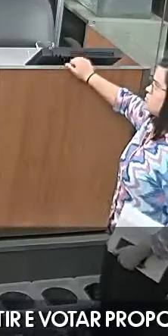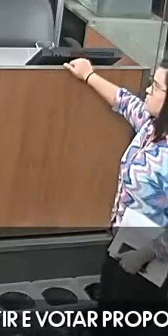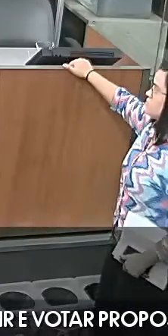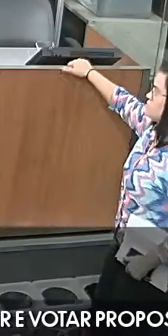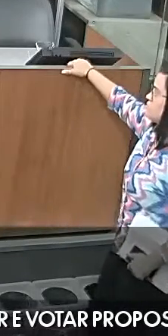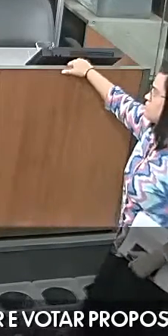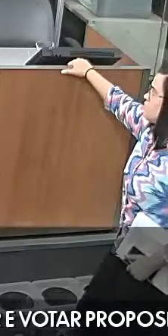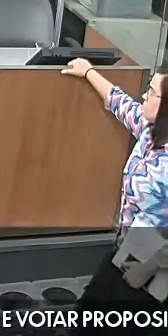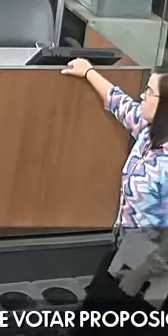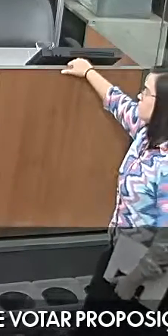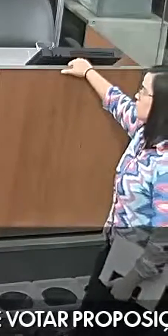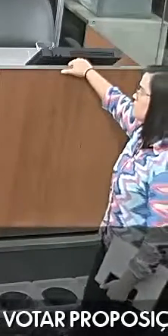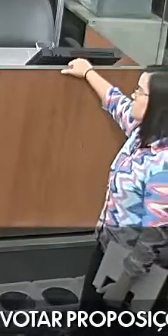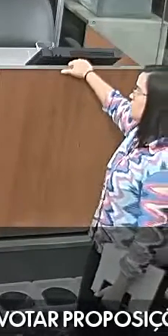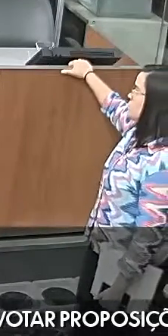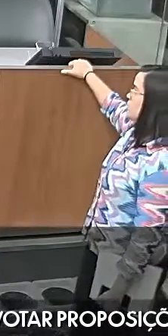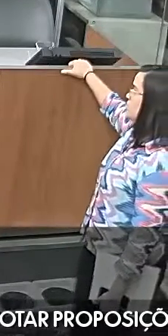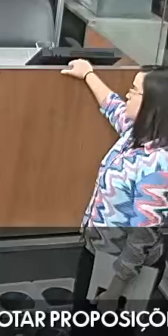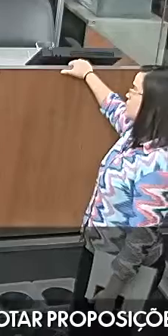Belo Horizonte à região do Barreiro.